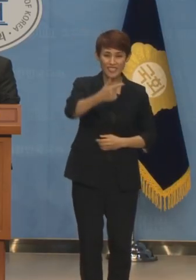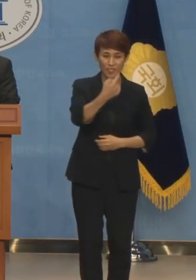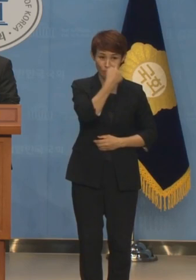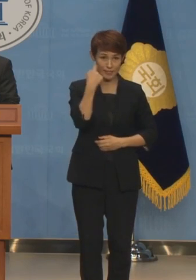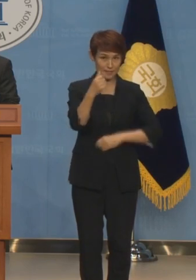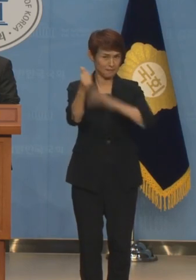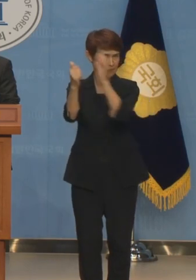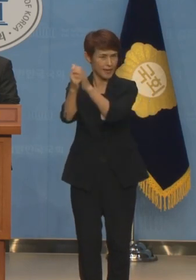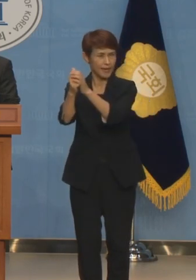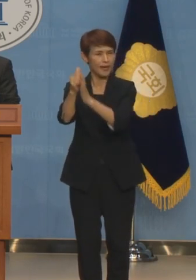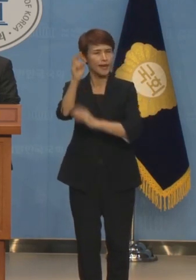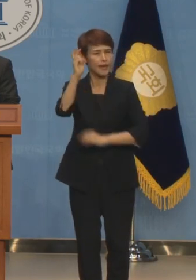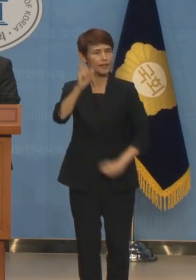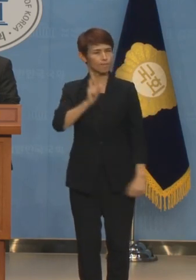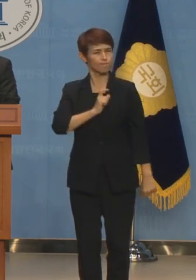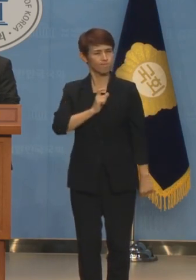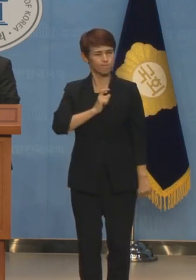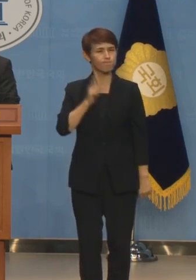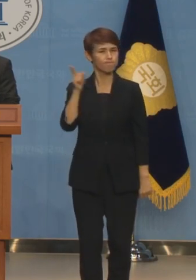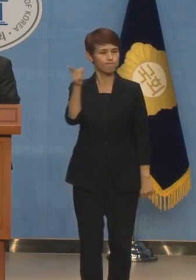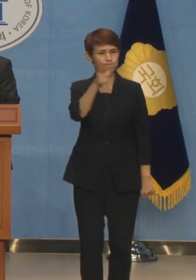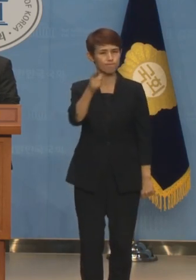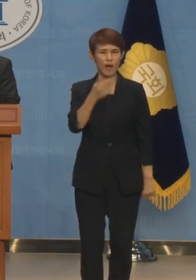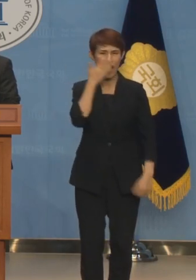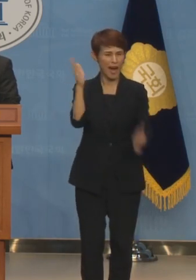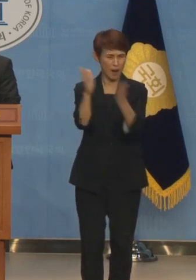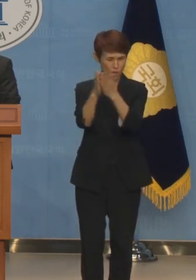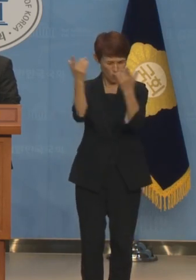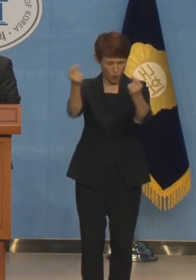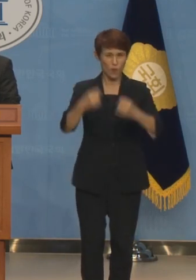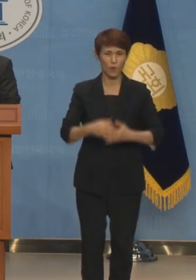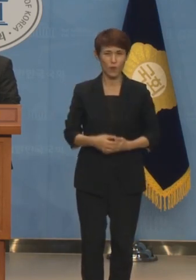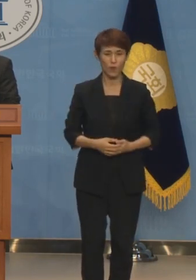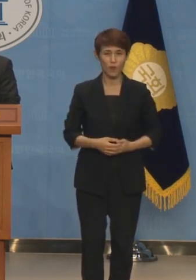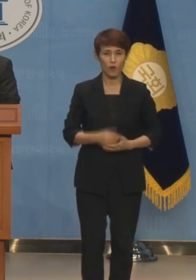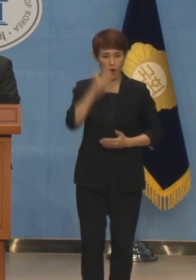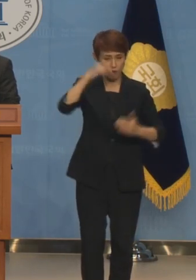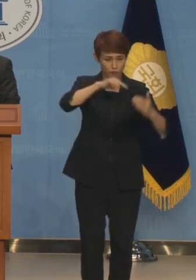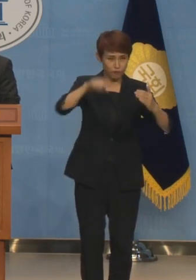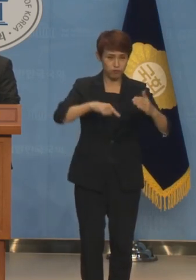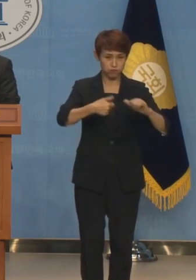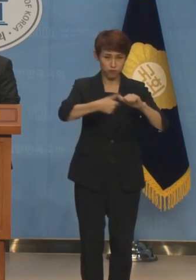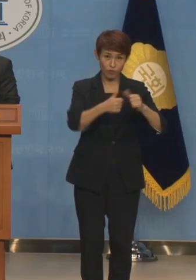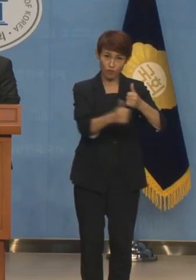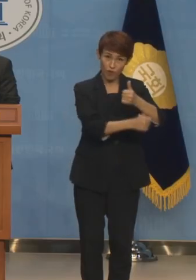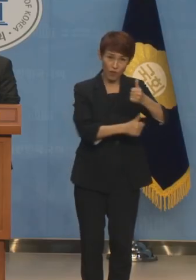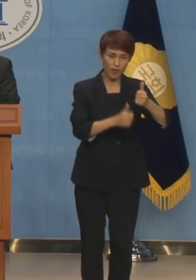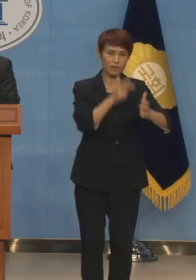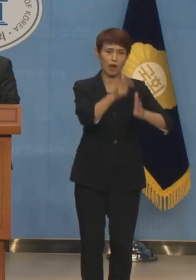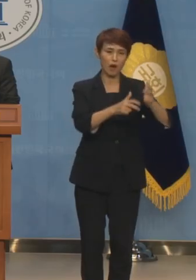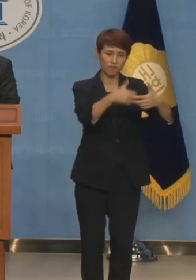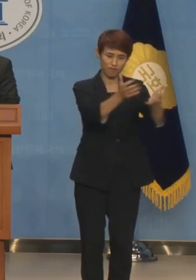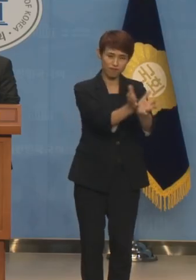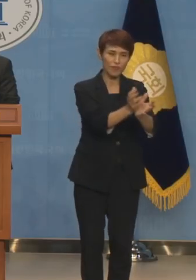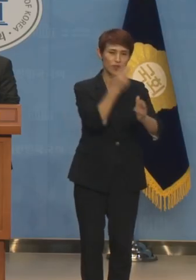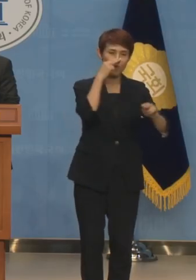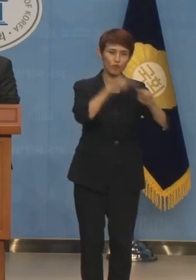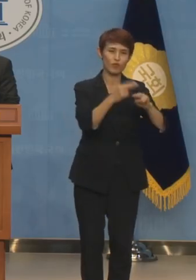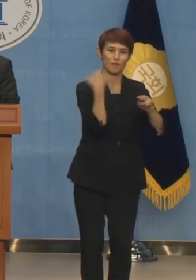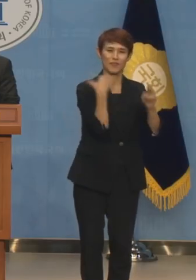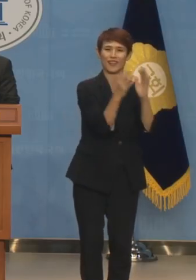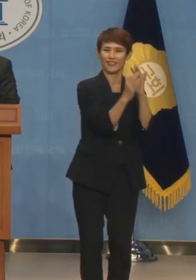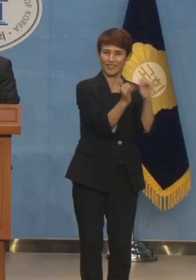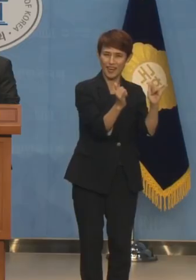맡긴 것이 아닌지 의심스럽습니다. 또한 국내 자문위원은 사업을 총괄한 석유공사